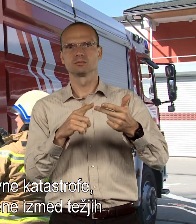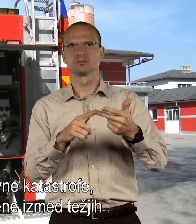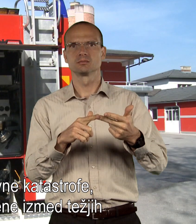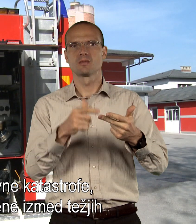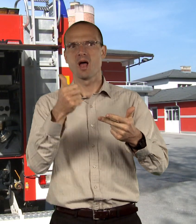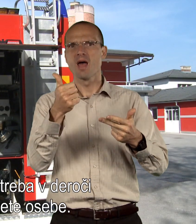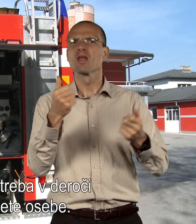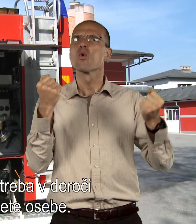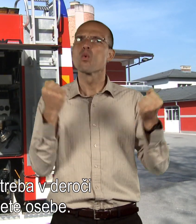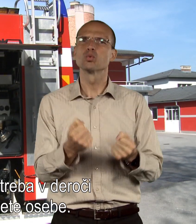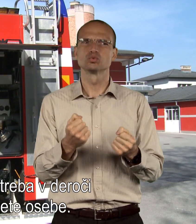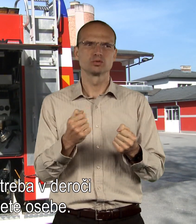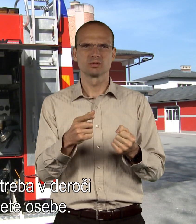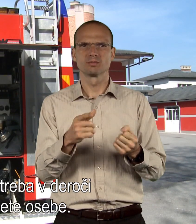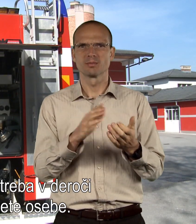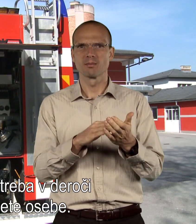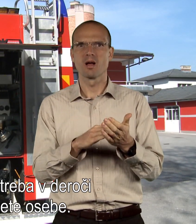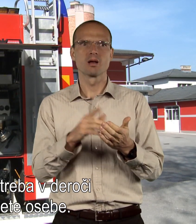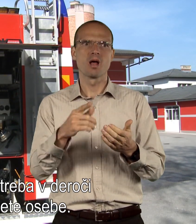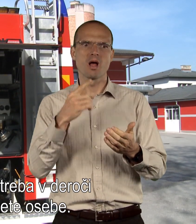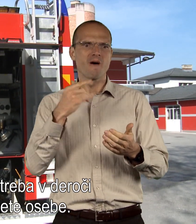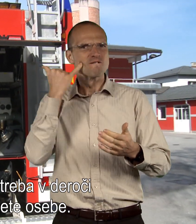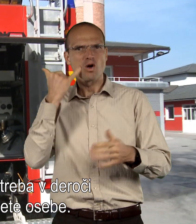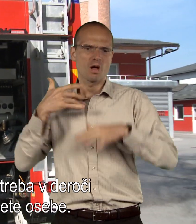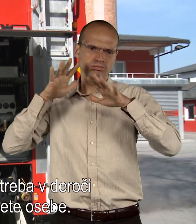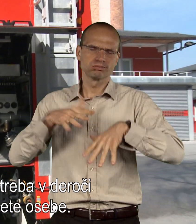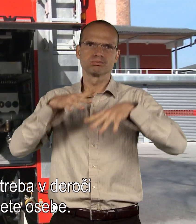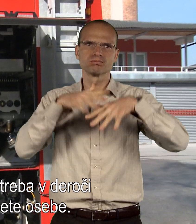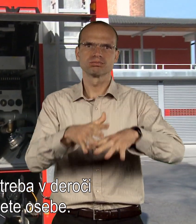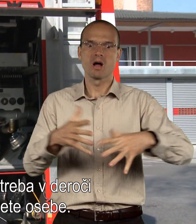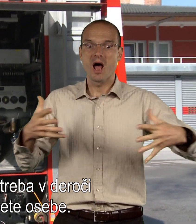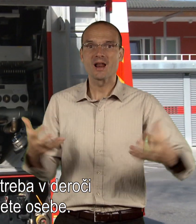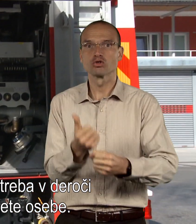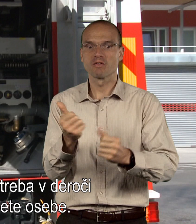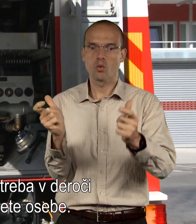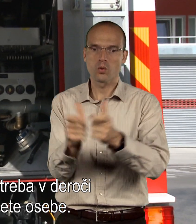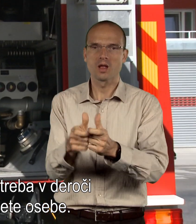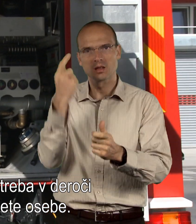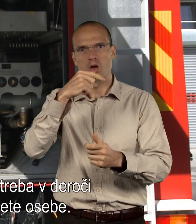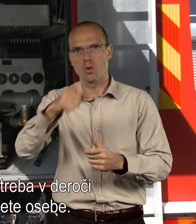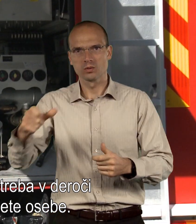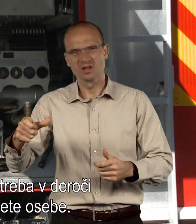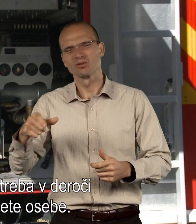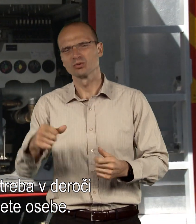ene izmed težjih intervencij, kjer je treba v deroči vodi reševati ujete osebe,